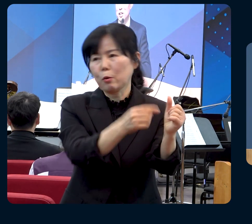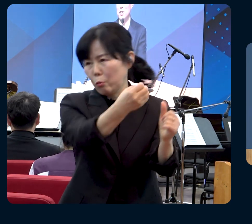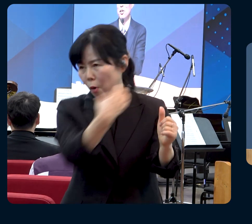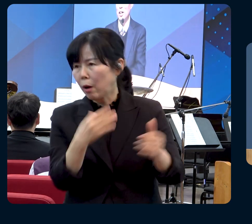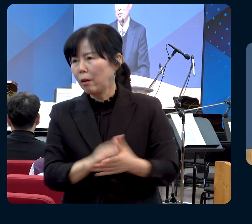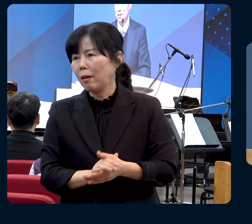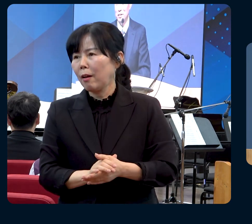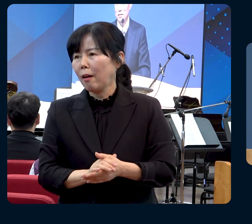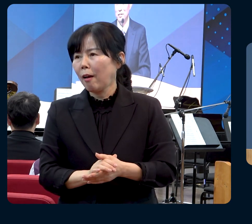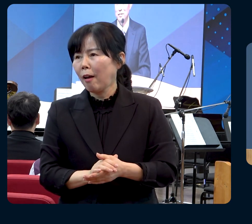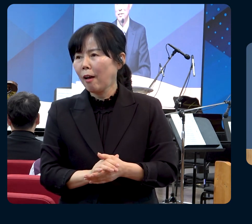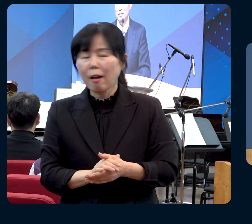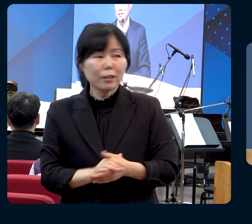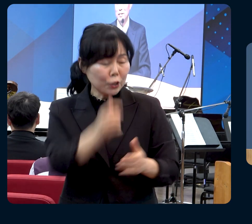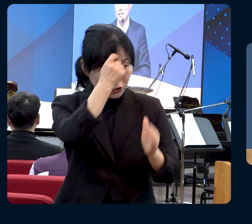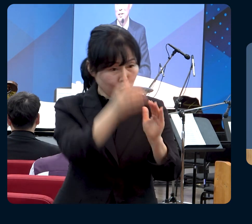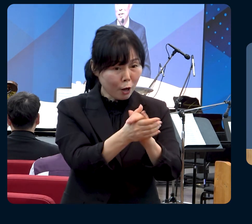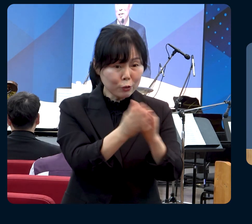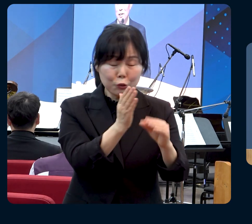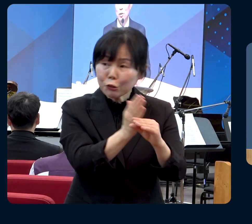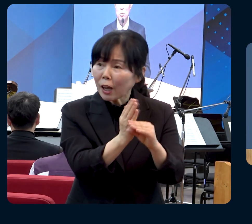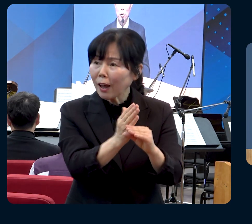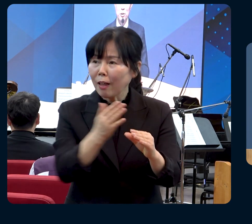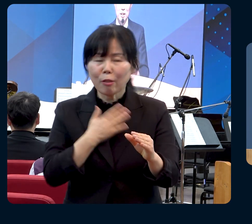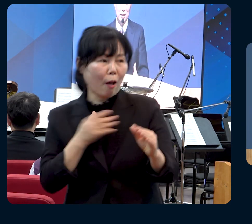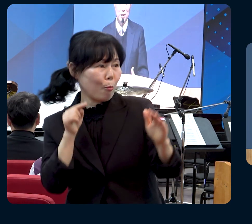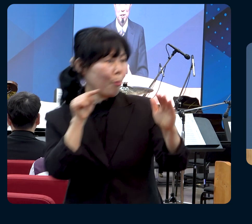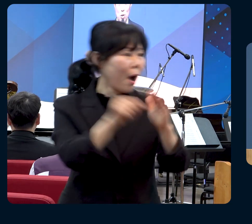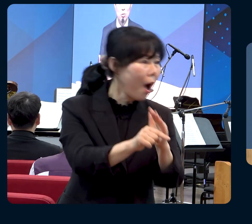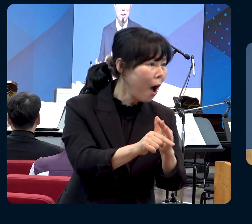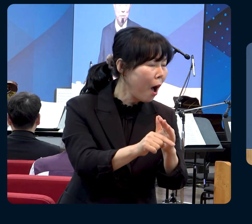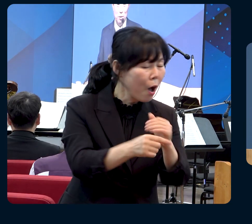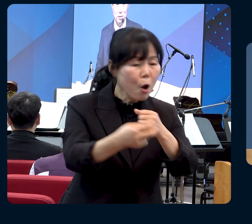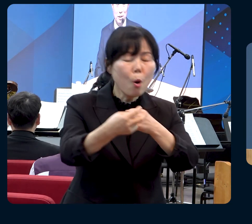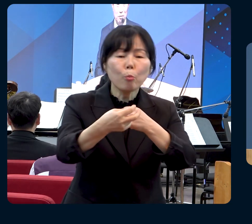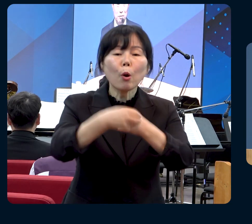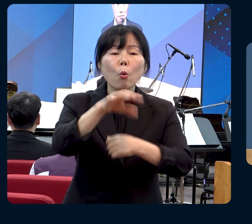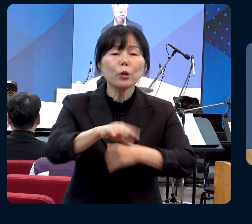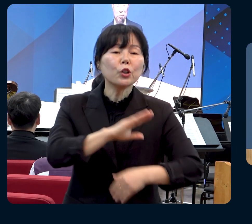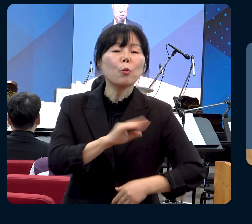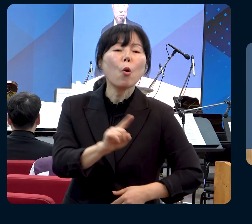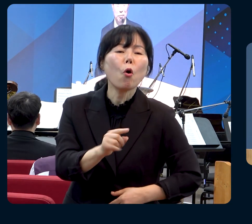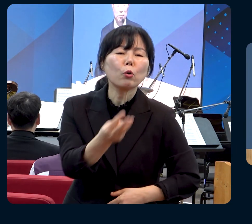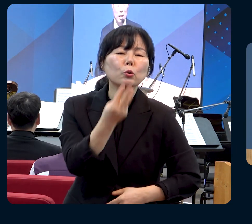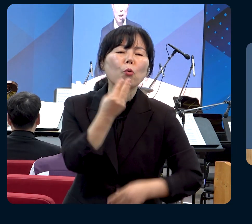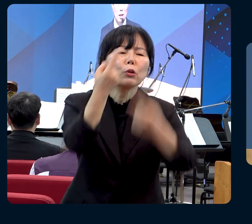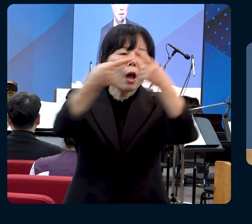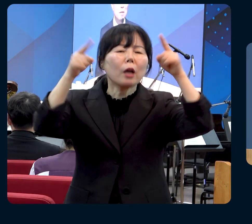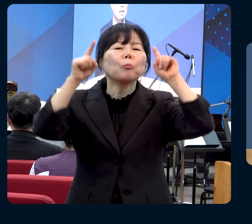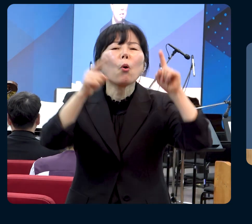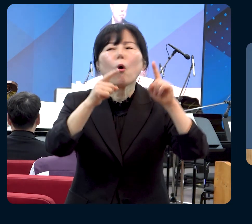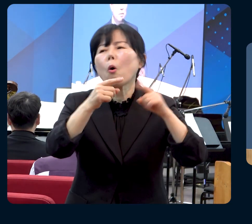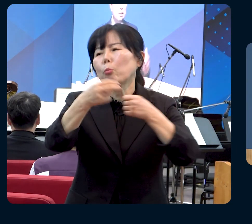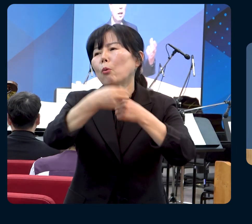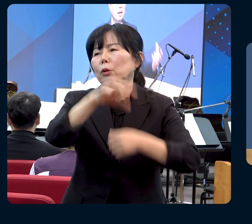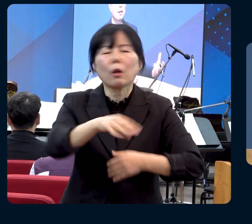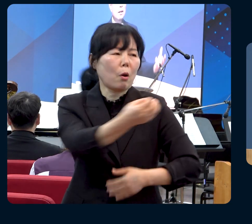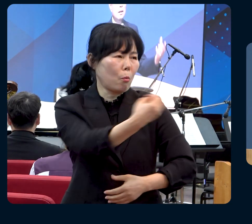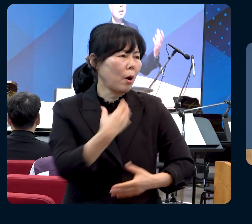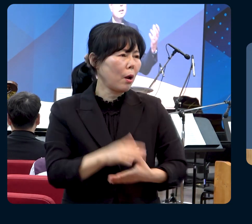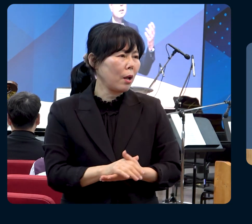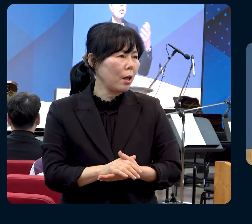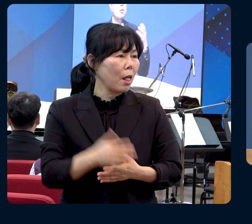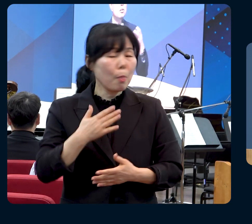그때 제가 들어간 거예요. 어느 병원이냐 그랬더니 서울대학병원이라고. 근데 마침